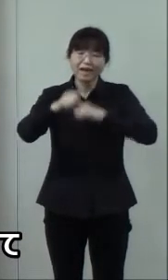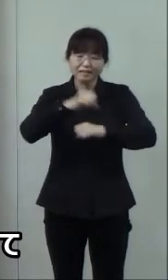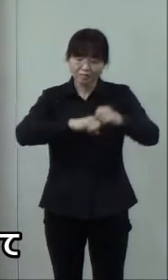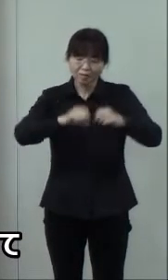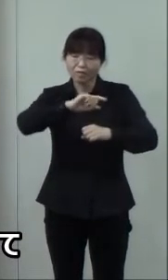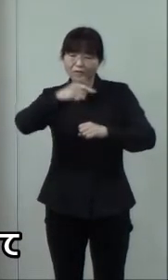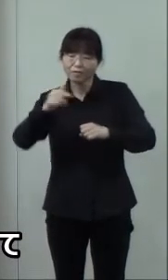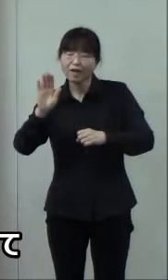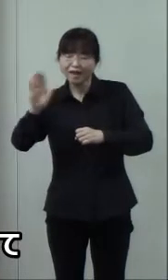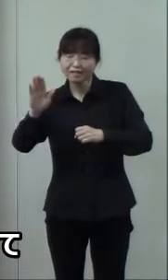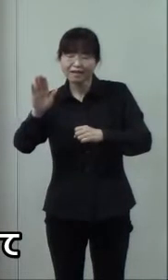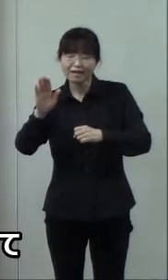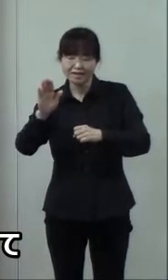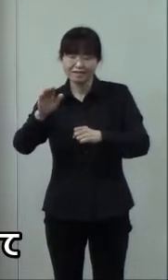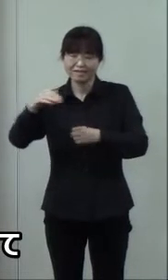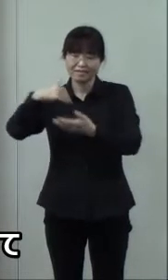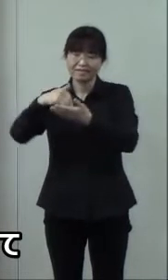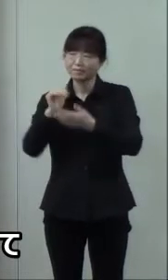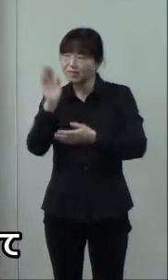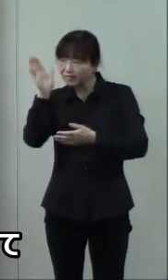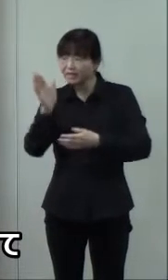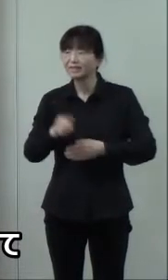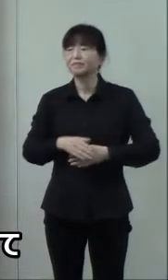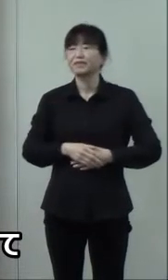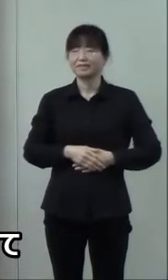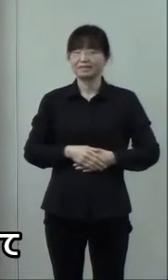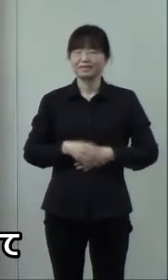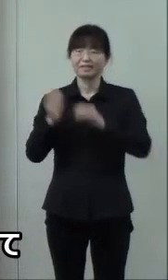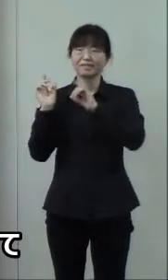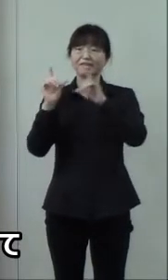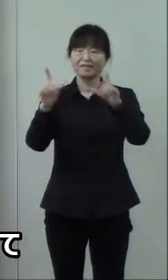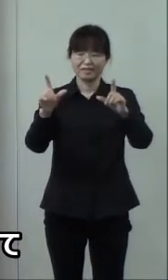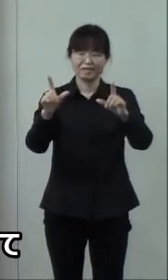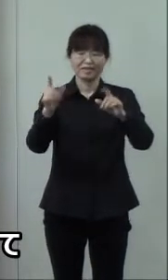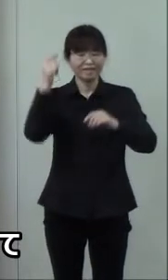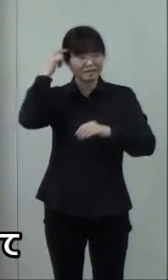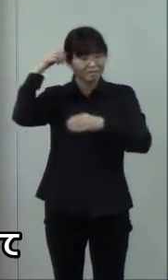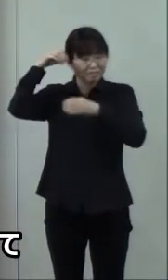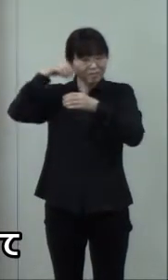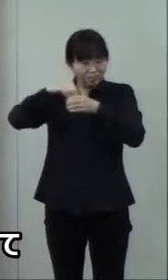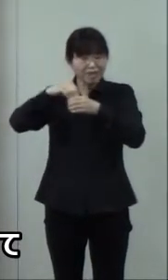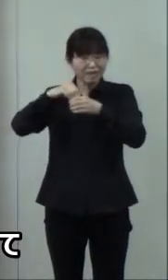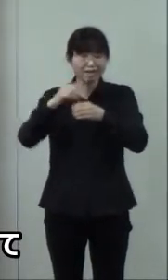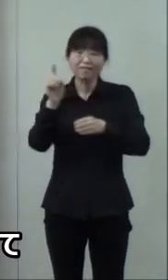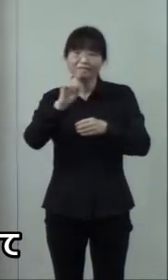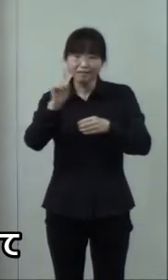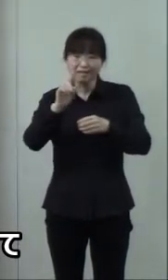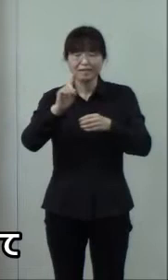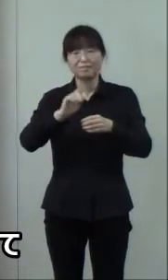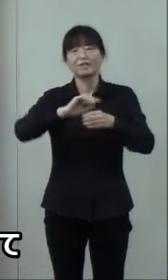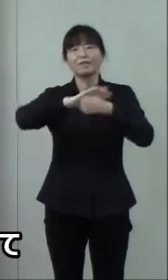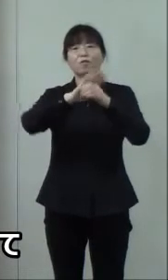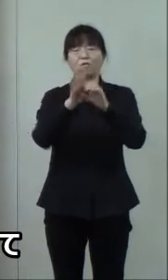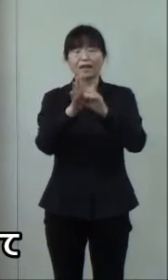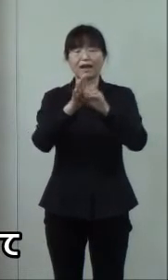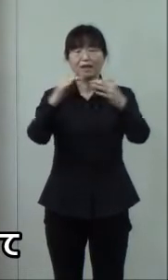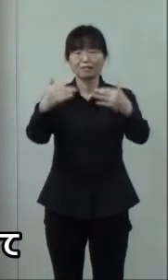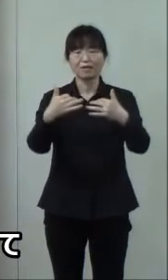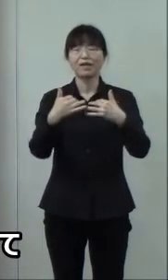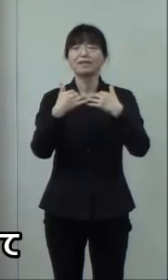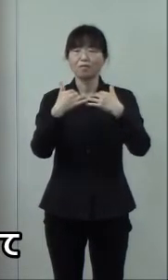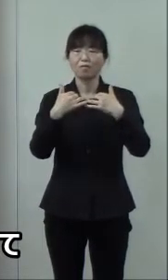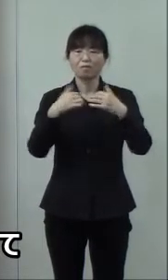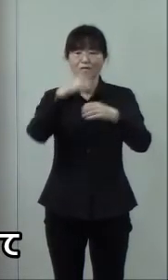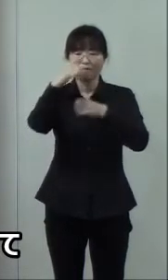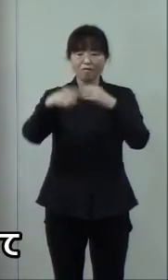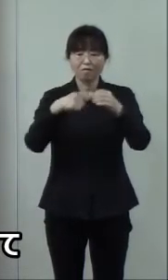ただきたいと思います。 はい、印象的といいますか、やはりコロナの影響がこの1年間ずっとまだ